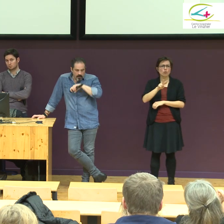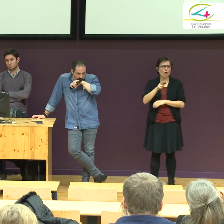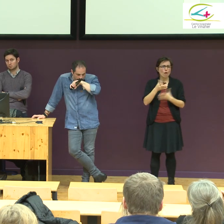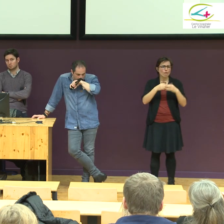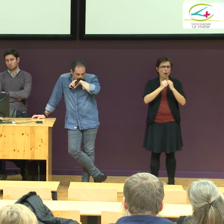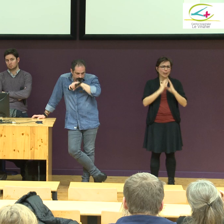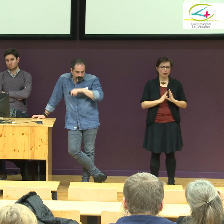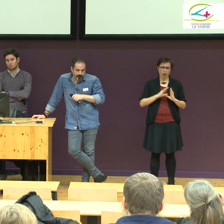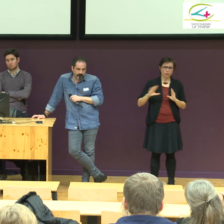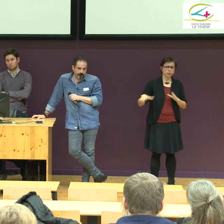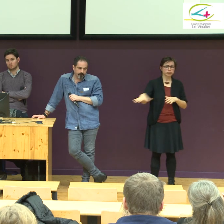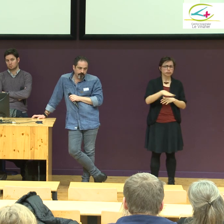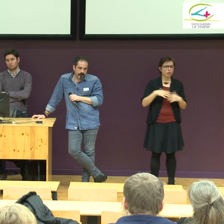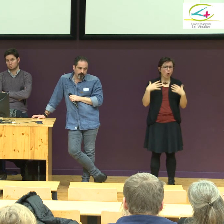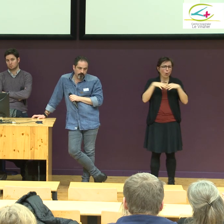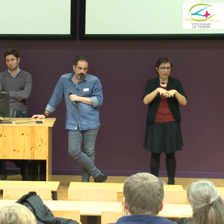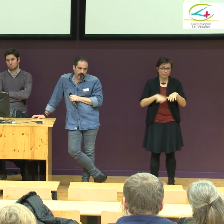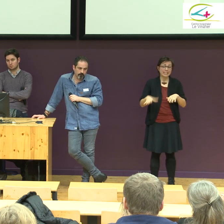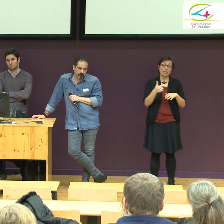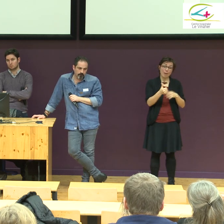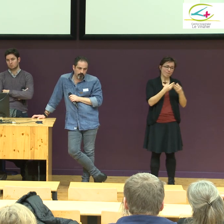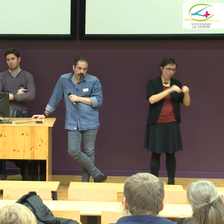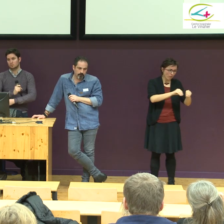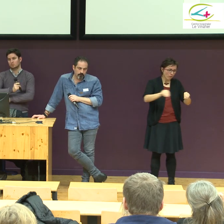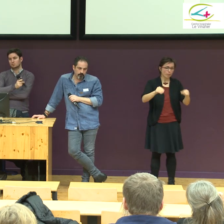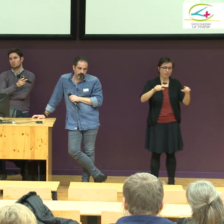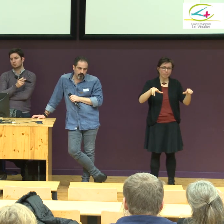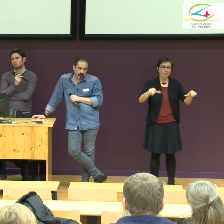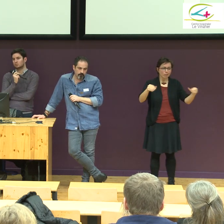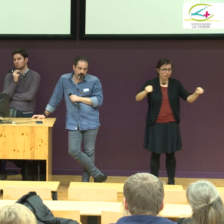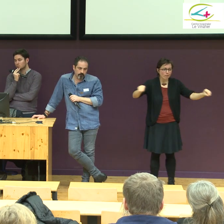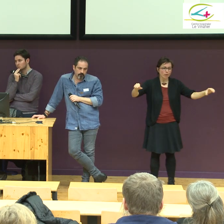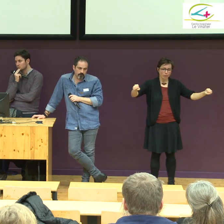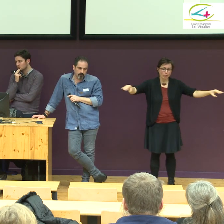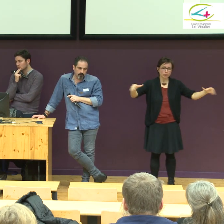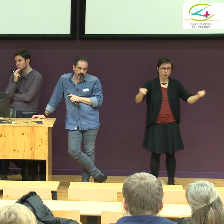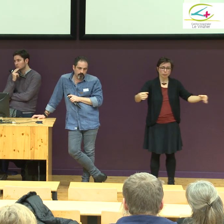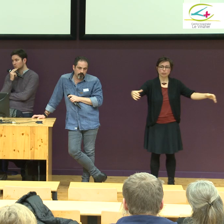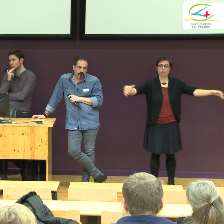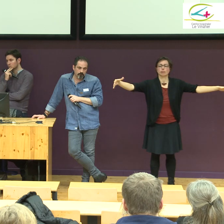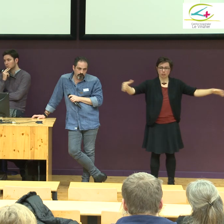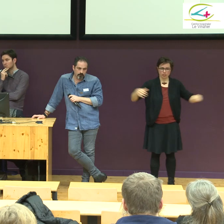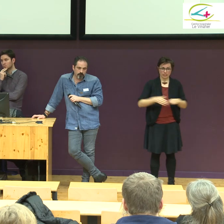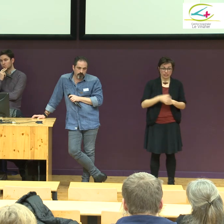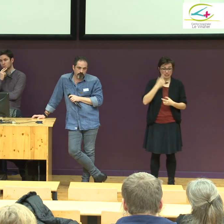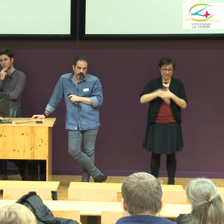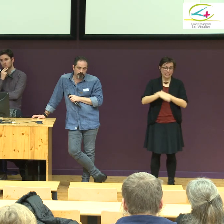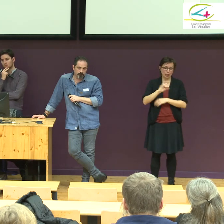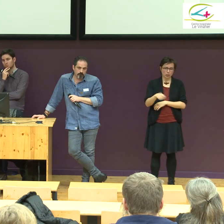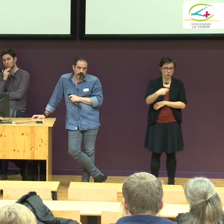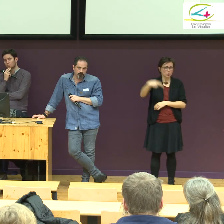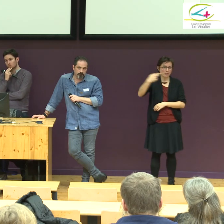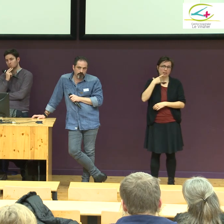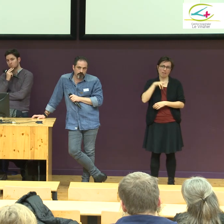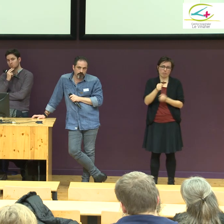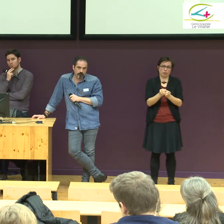l'échelle Rhône-Alpes qui ont été formés, eux-mêmes vont former tout au long des années, on espère, d'autres professionnels d'éducation nationale. Donc voilà, ça